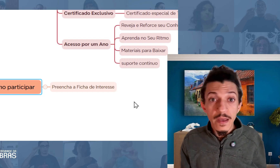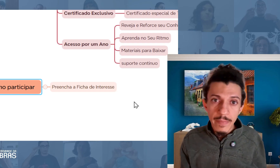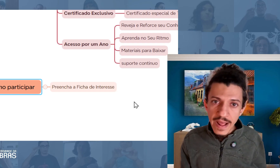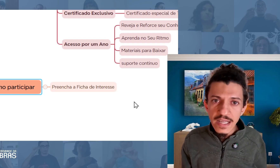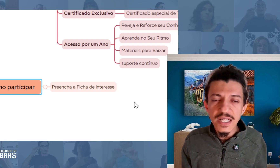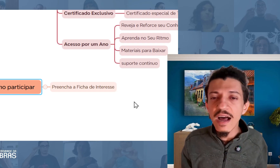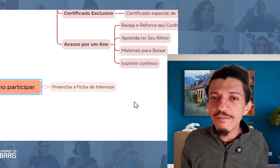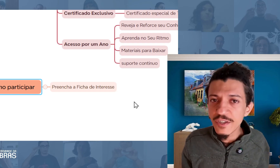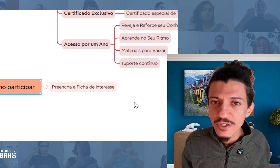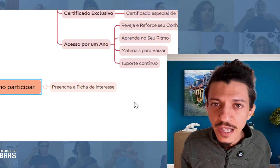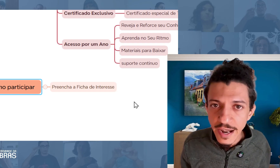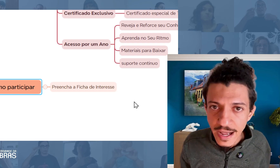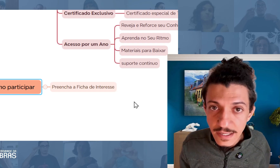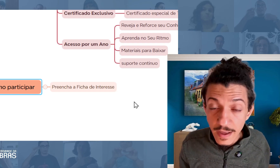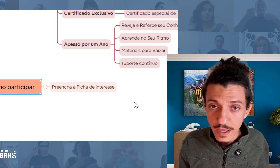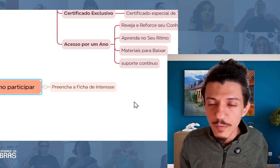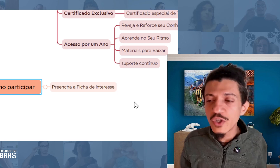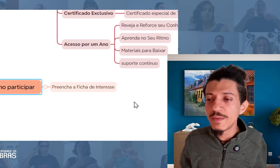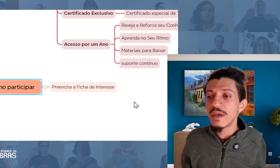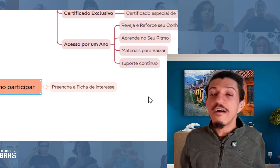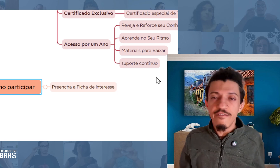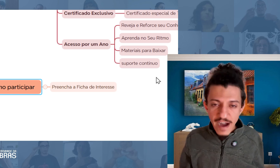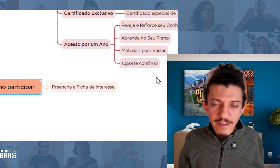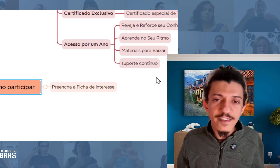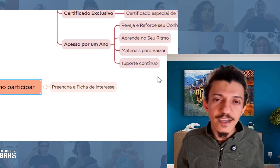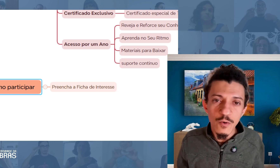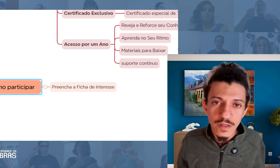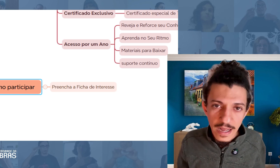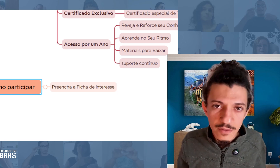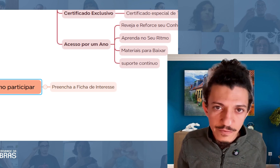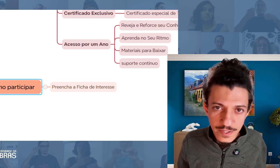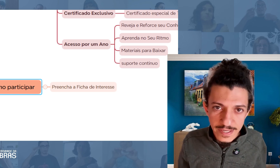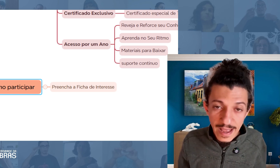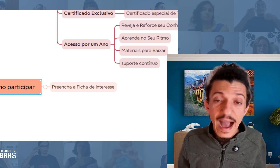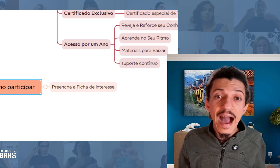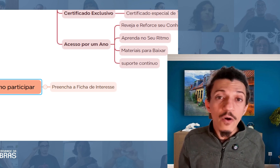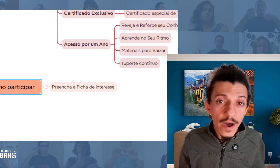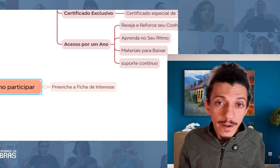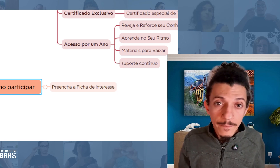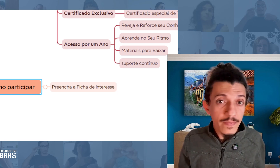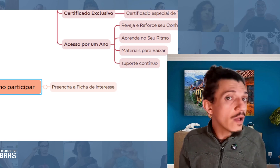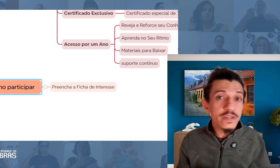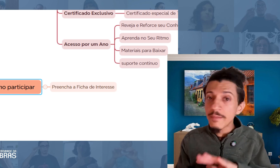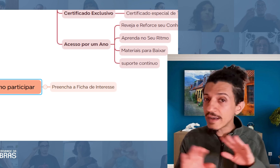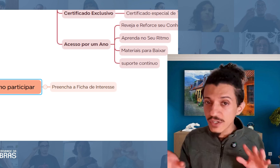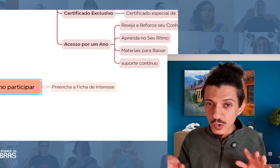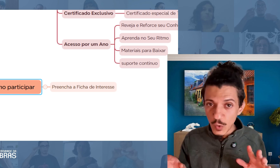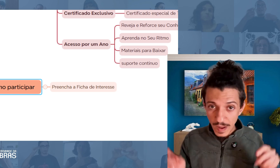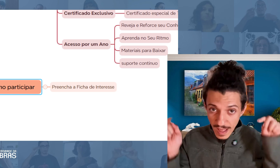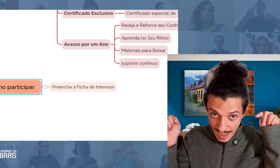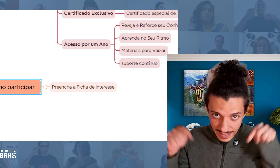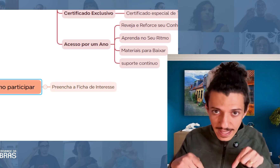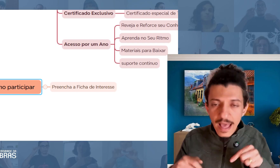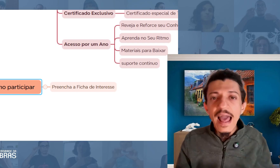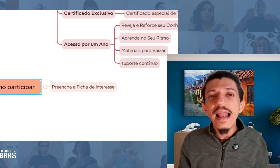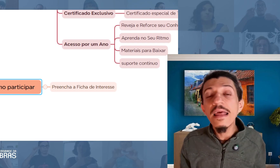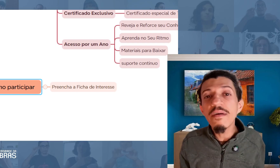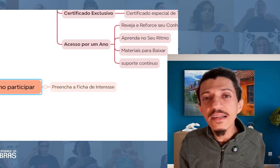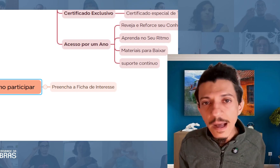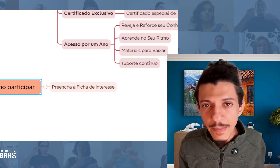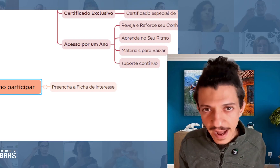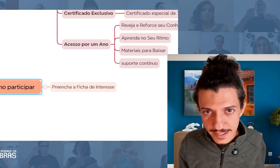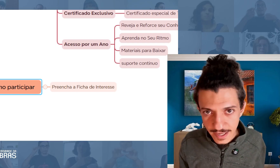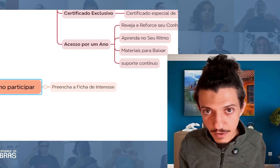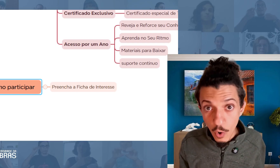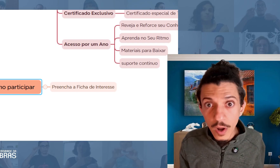participa, preenche lá a ficha de interesse, meu time vai fazer contato com você. Agora, não tem mais desculpa. Aqui é Libras